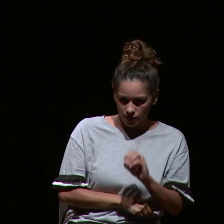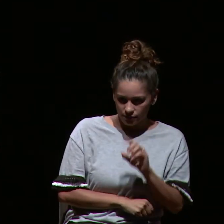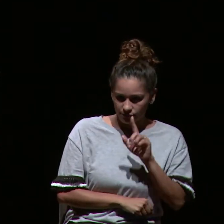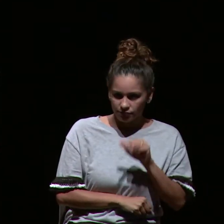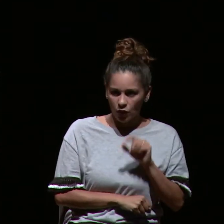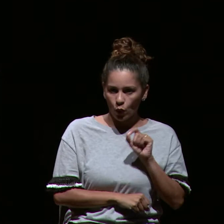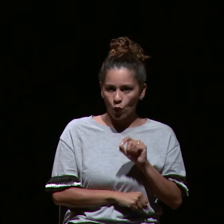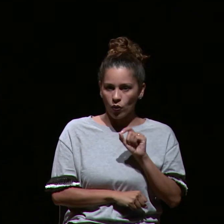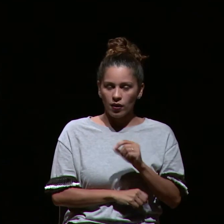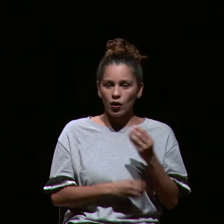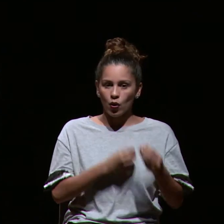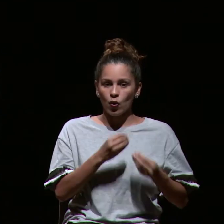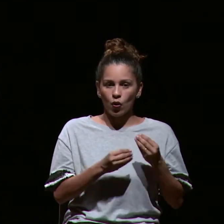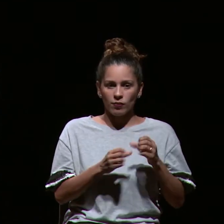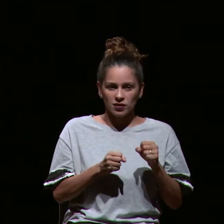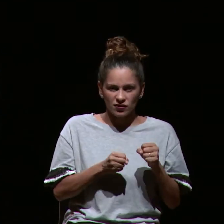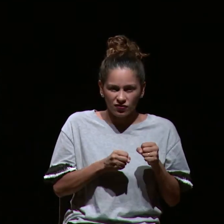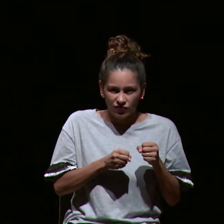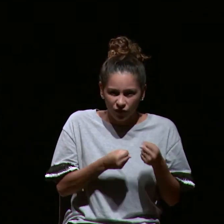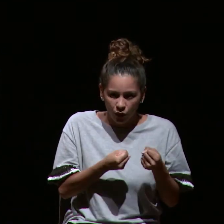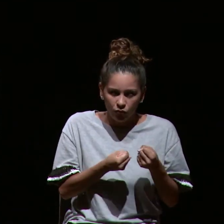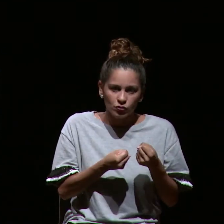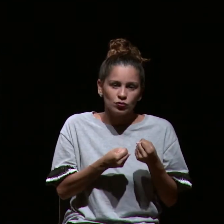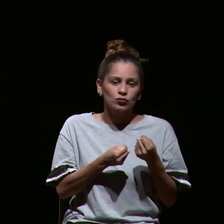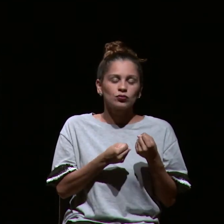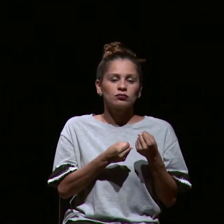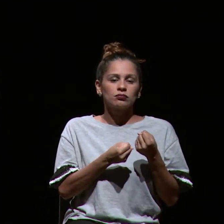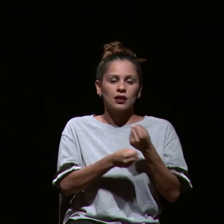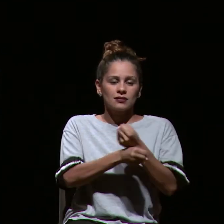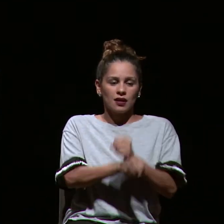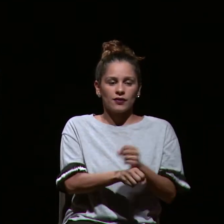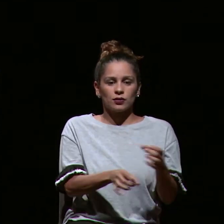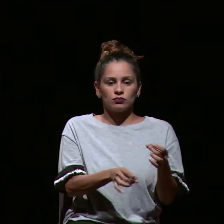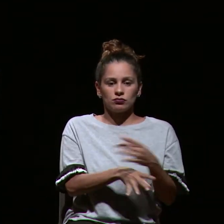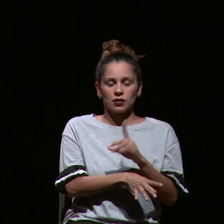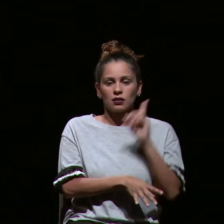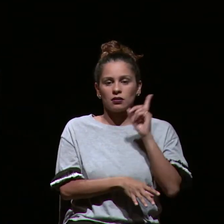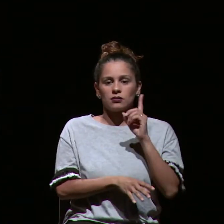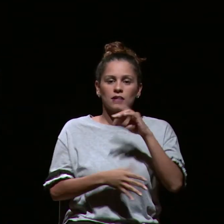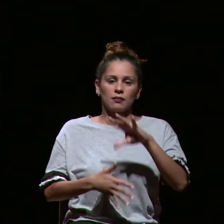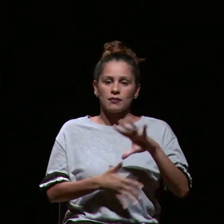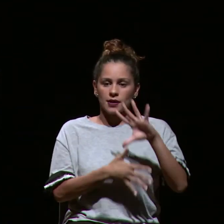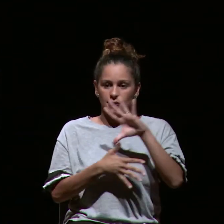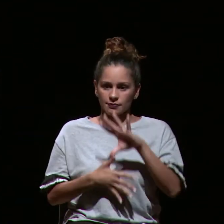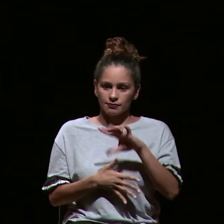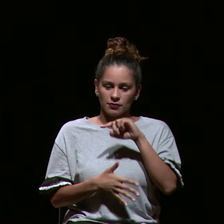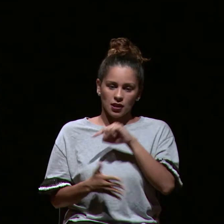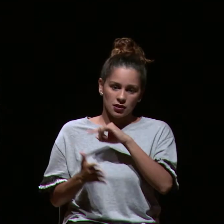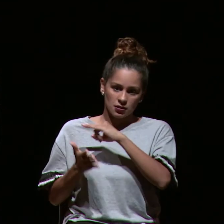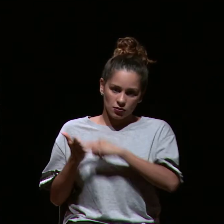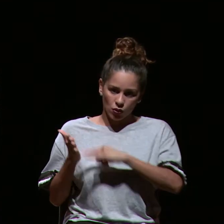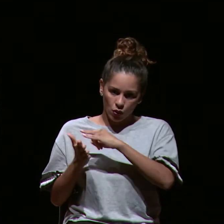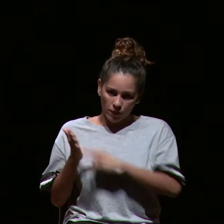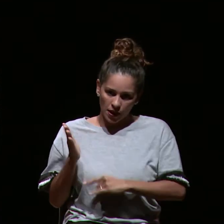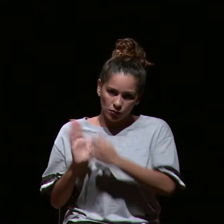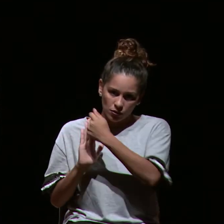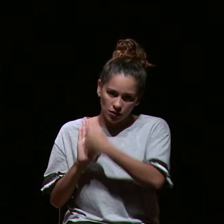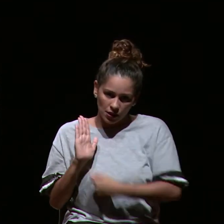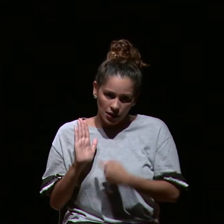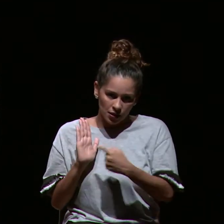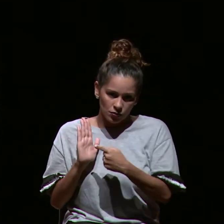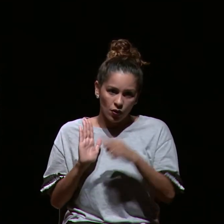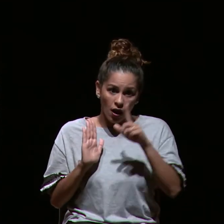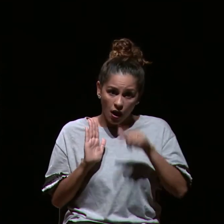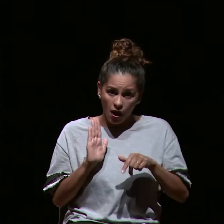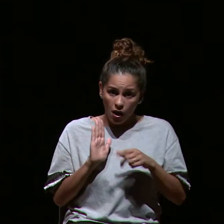esforços do movimento abolicionista para acabar com a escravidão nas Américas. Até onde se sabe, este é o único texto do gênero a ser elaborado por um